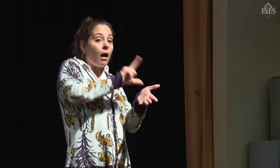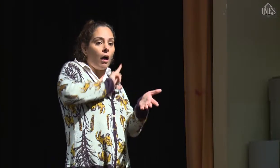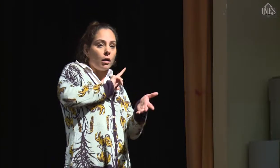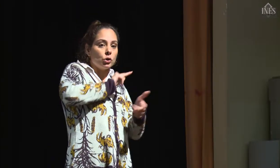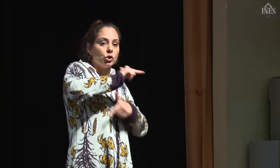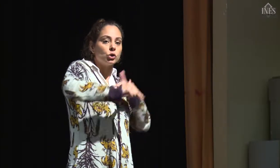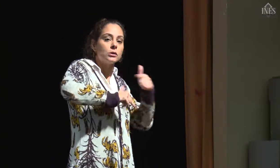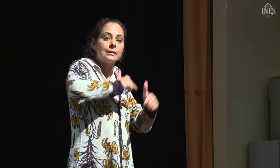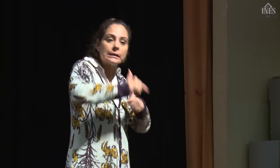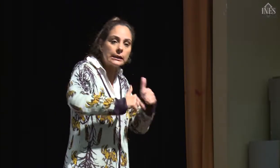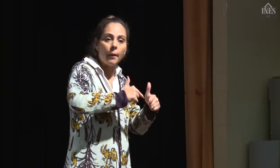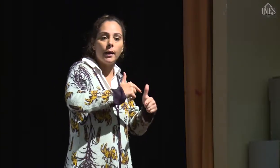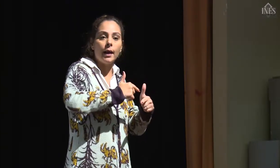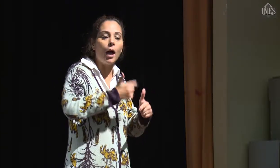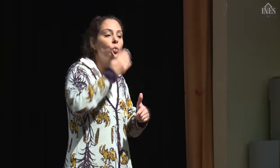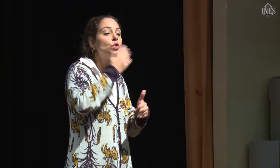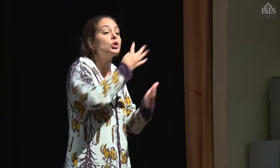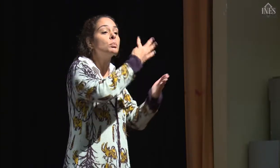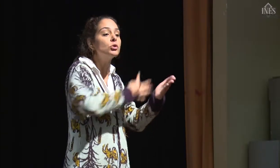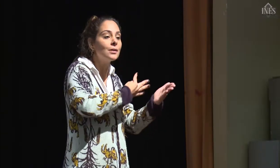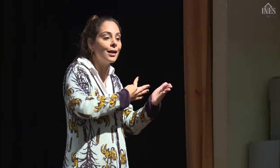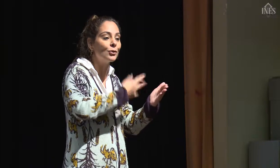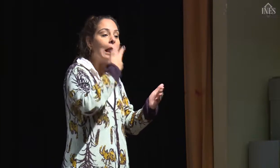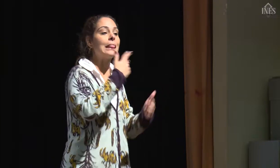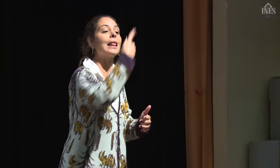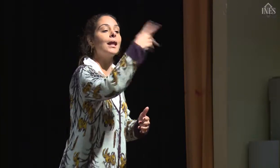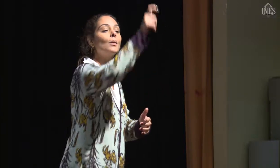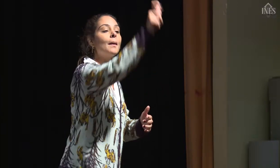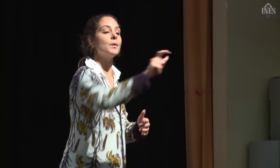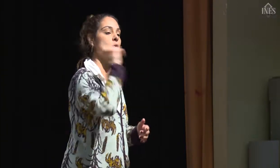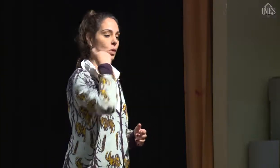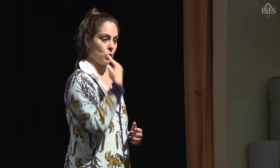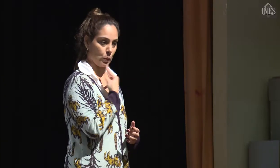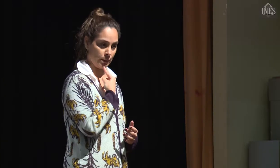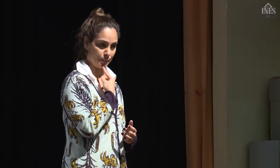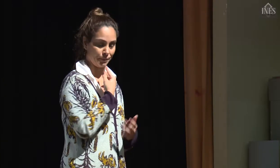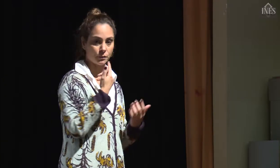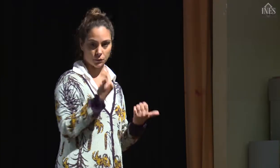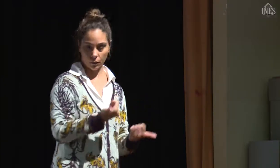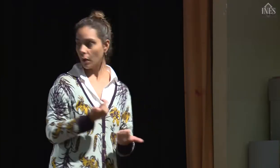Eu precisava de antes ter feito um trabalho com um tipo de texto que estivesse de acordo com a língua do